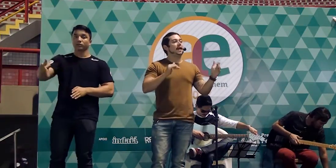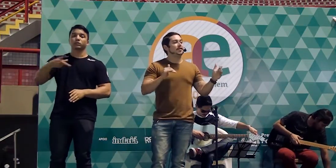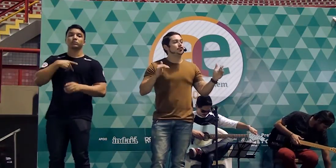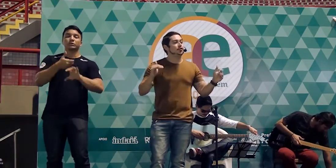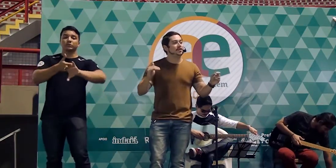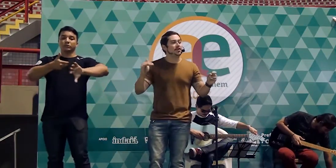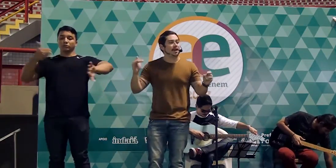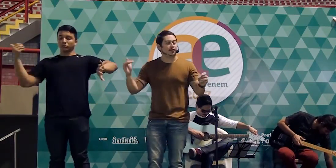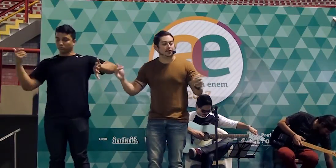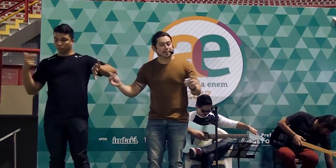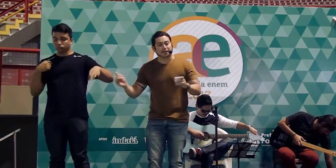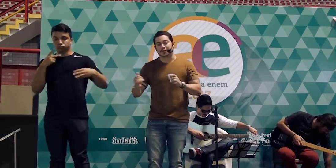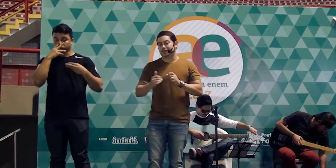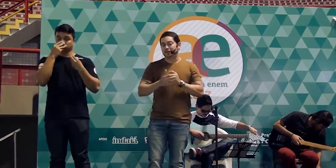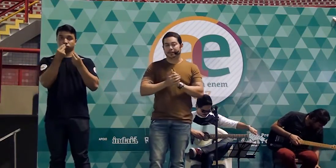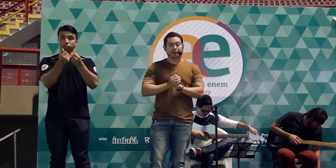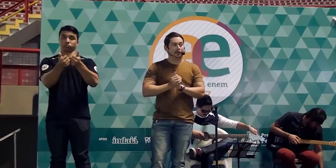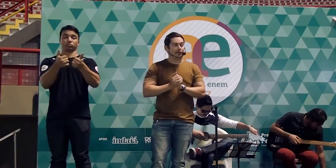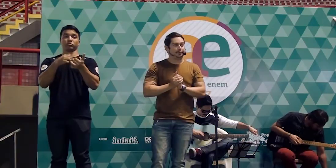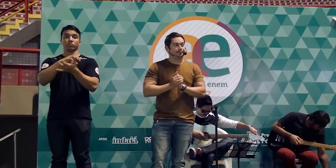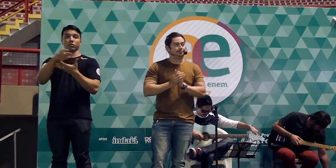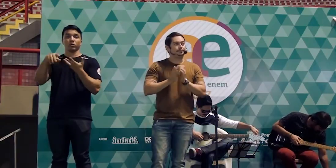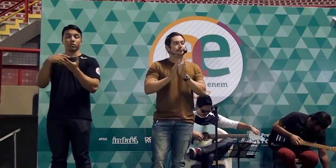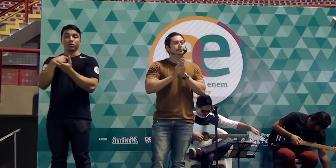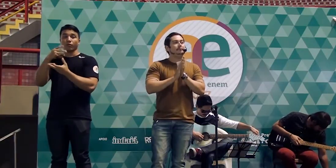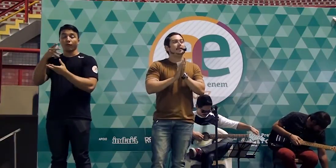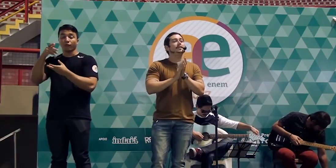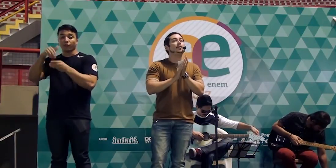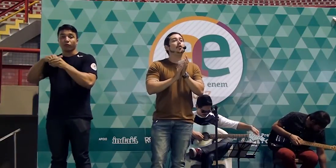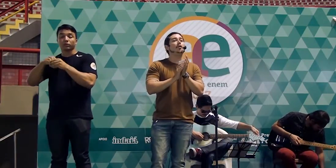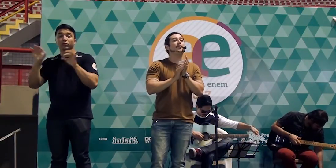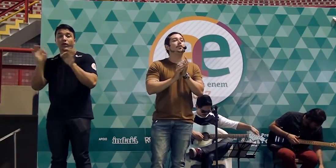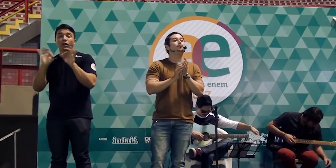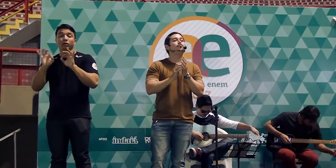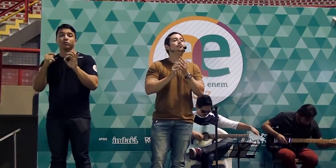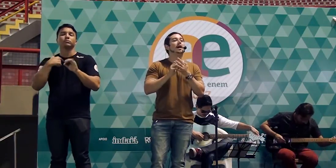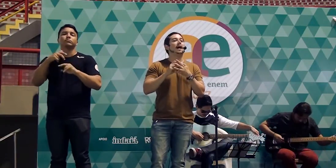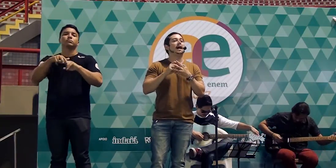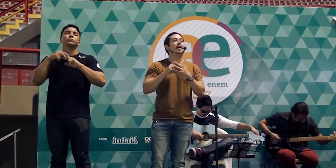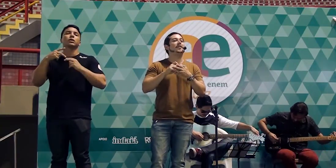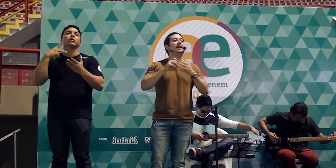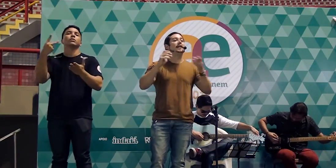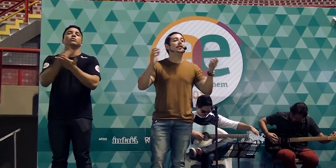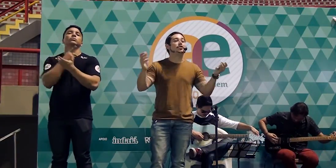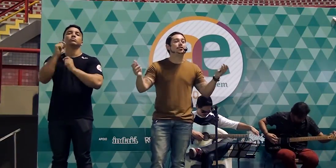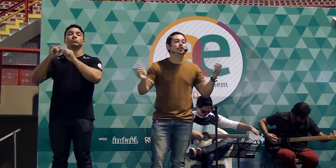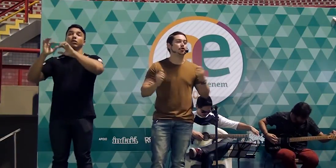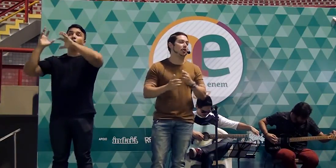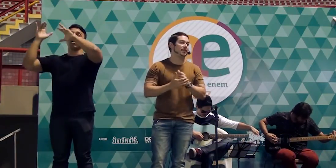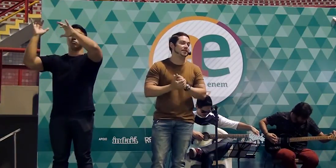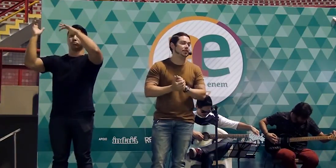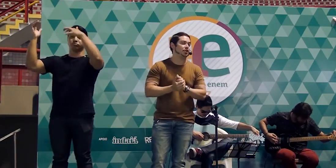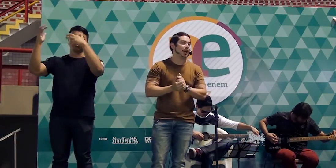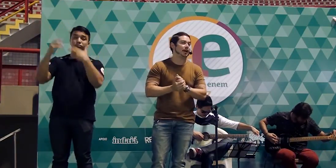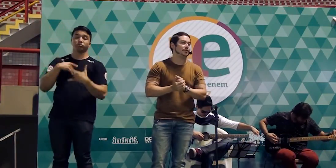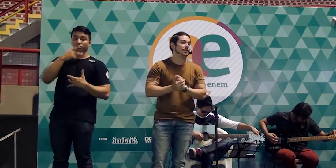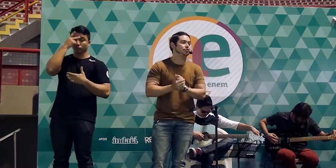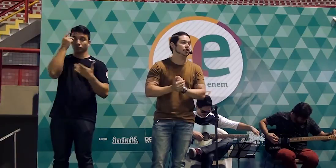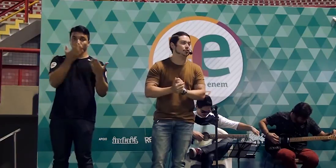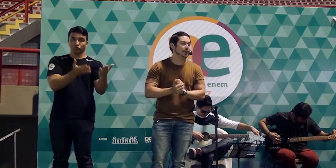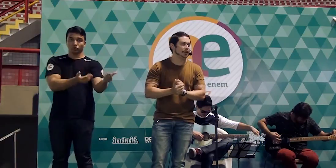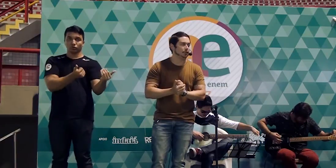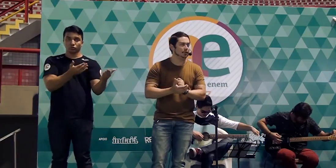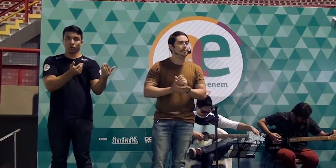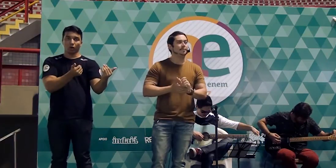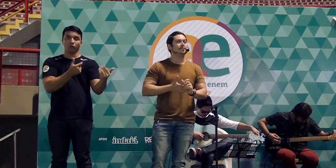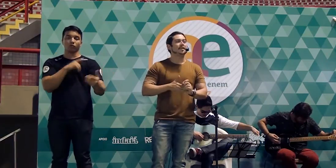separou gerações e gerações de pessoas sem direito a voto. Então houve uma avalanche de jovens que tiraram seu